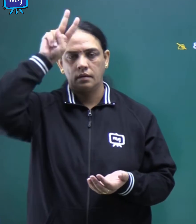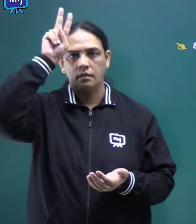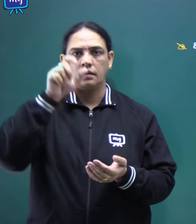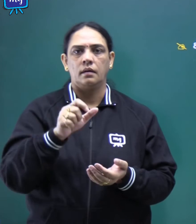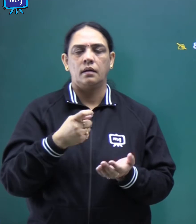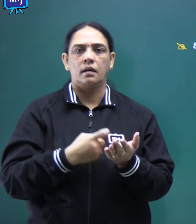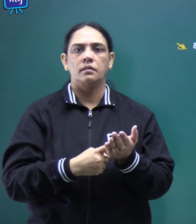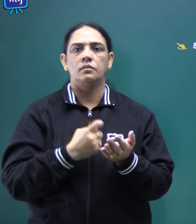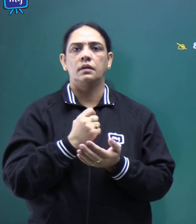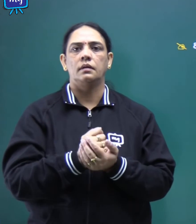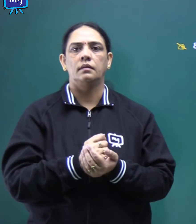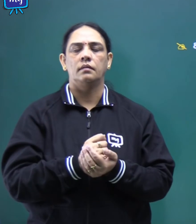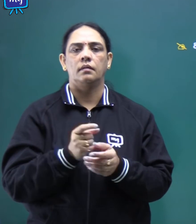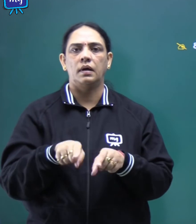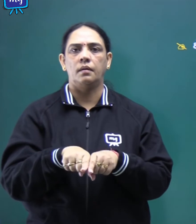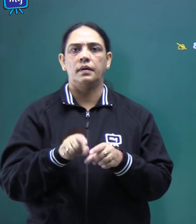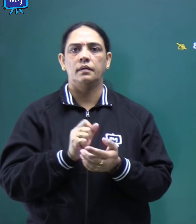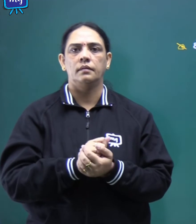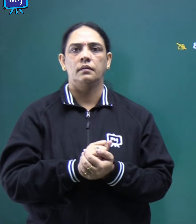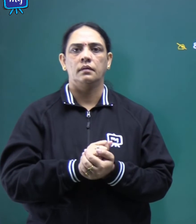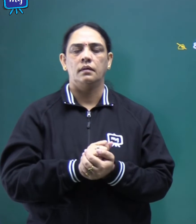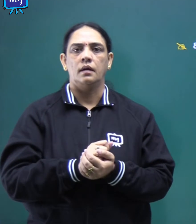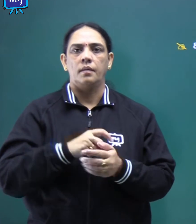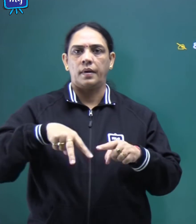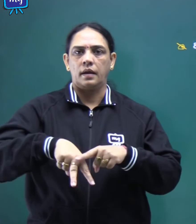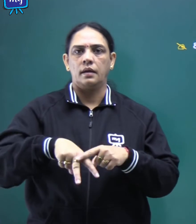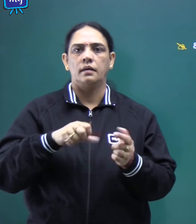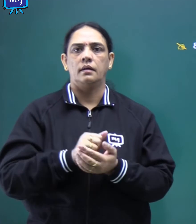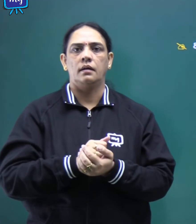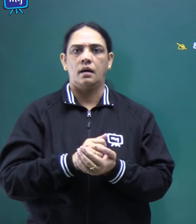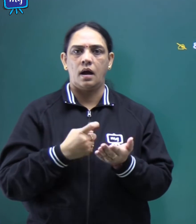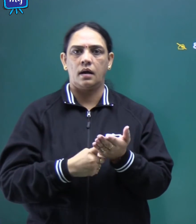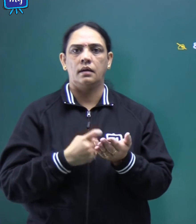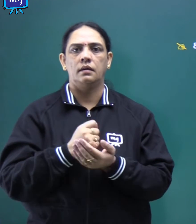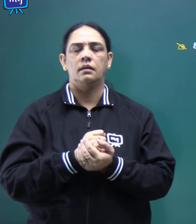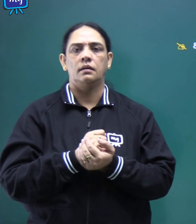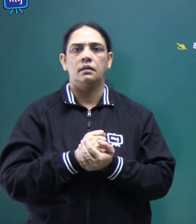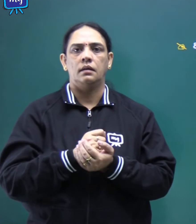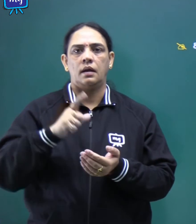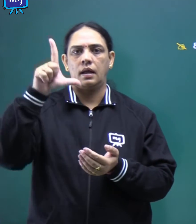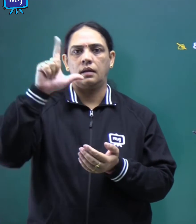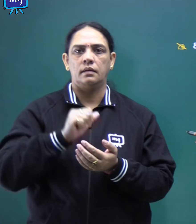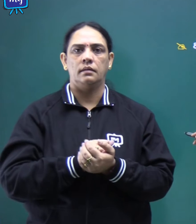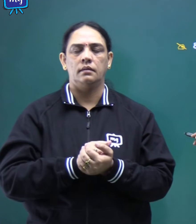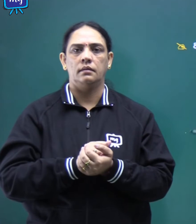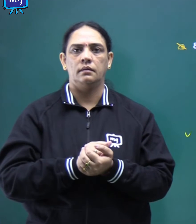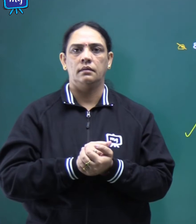का सूत्र बराबर पाई आर एल।